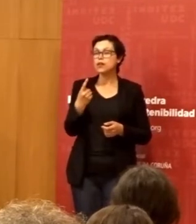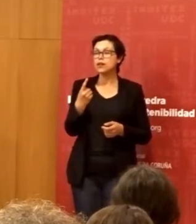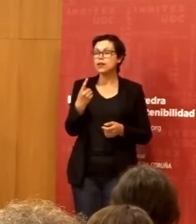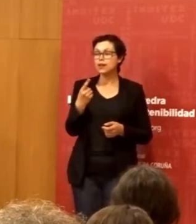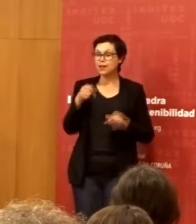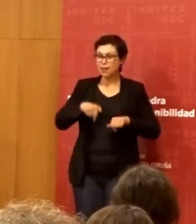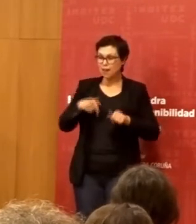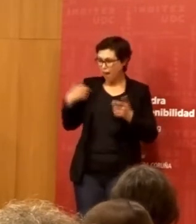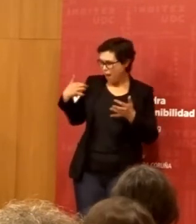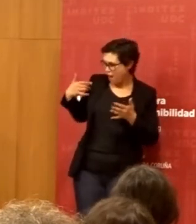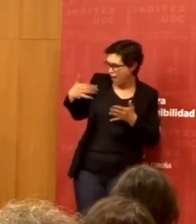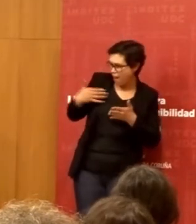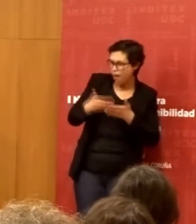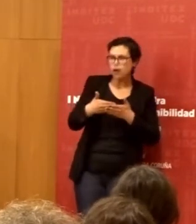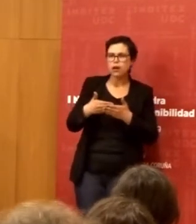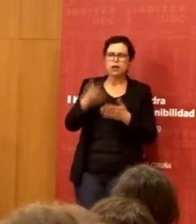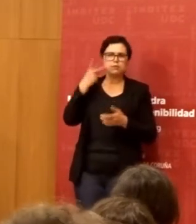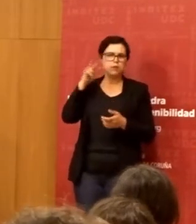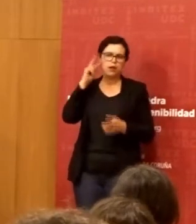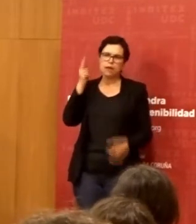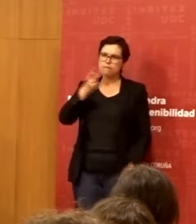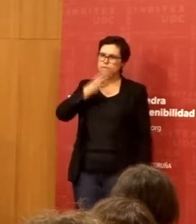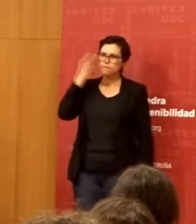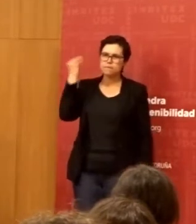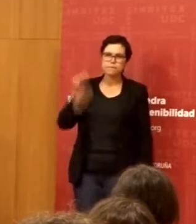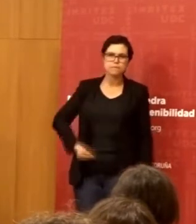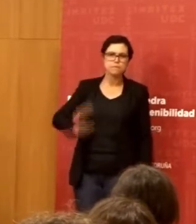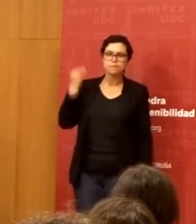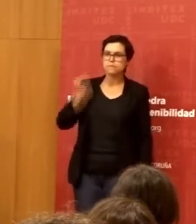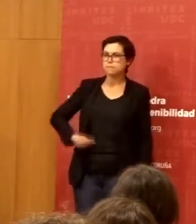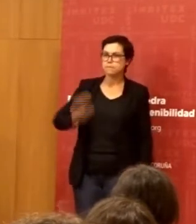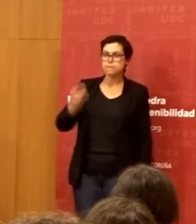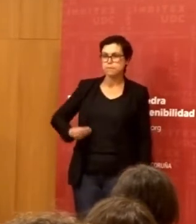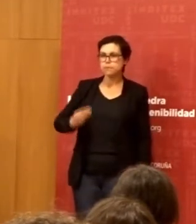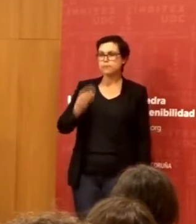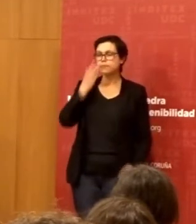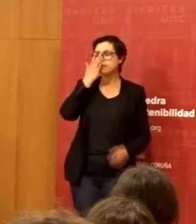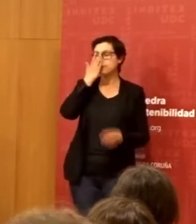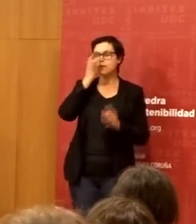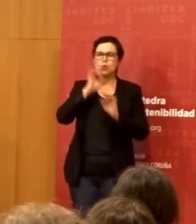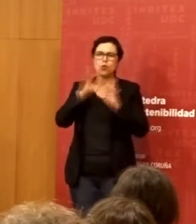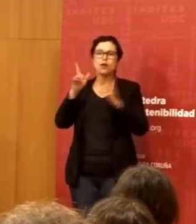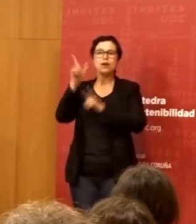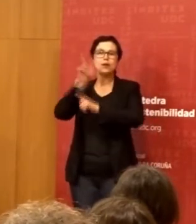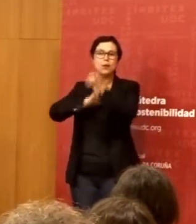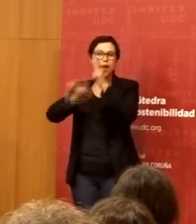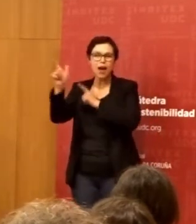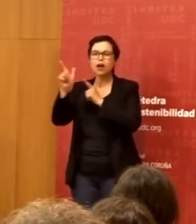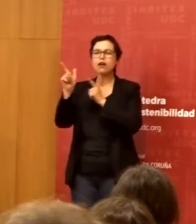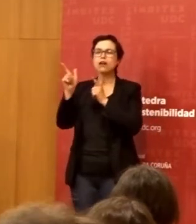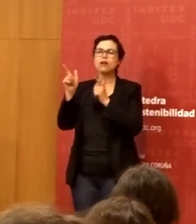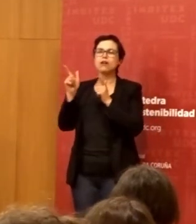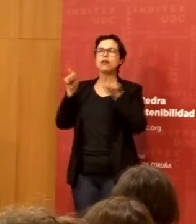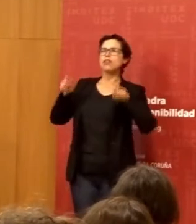experiencia enormemente interesante. La idea, lógicamente estos viajes incluyen visitas culturales o